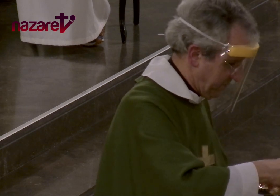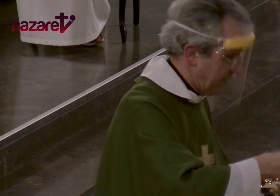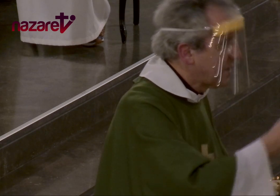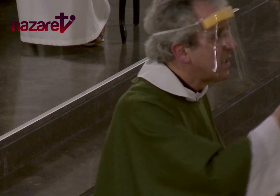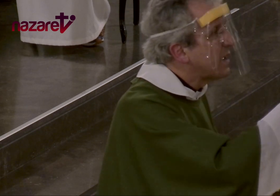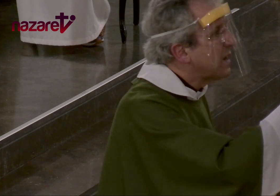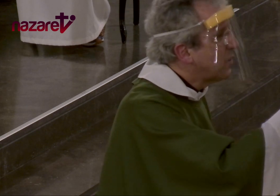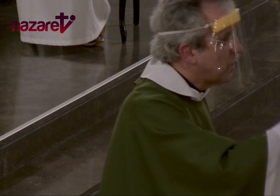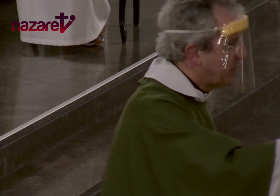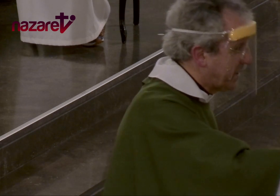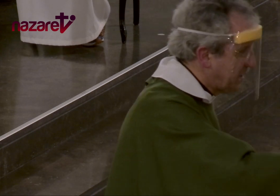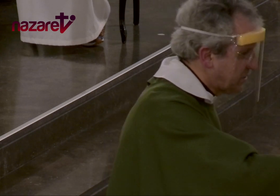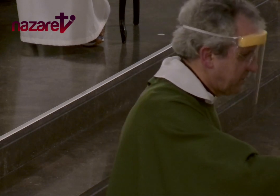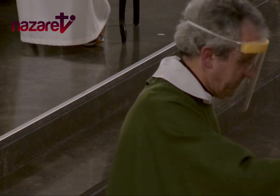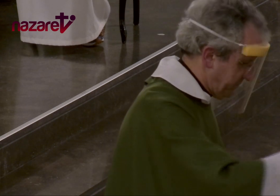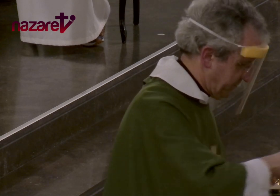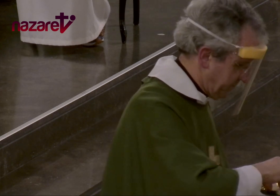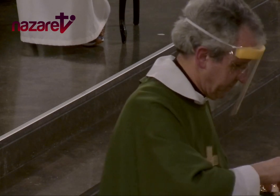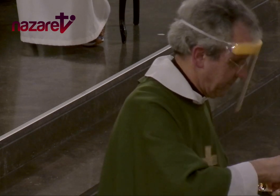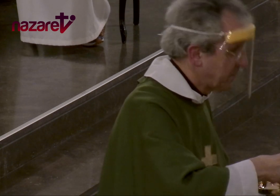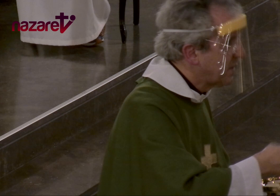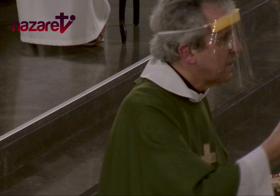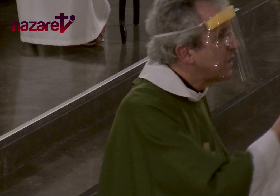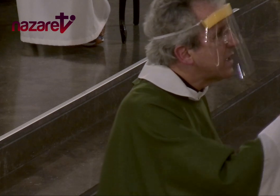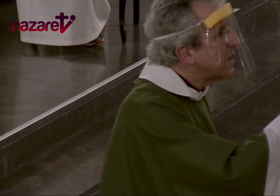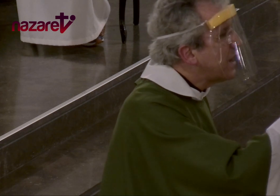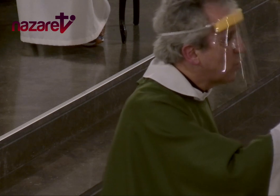es por su dios te aclama el alma mía